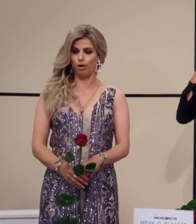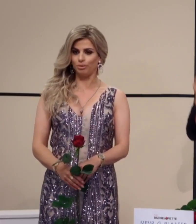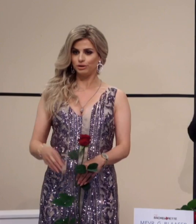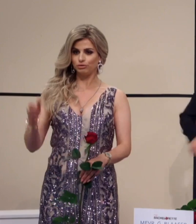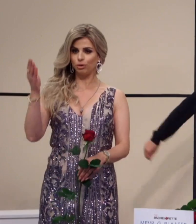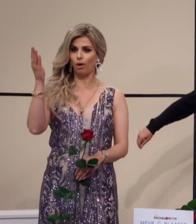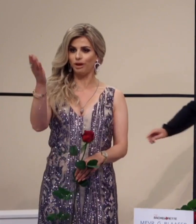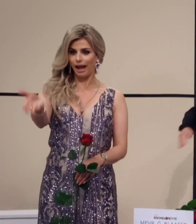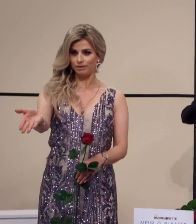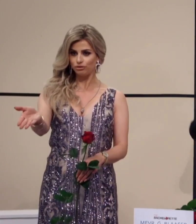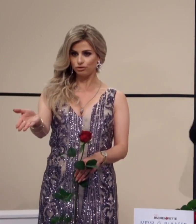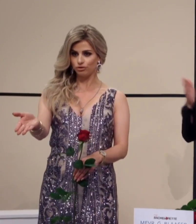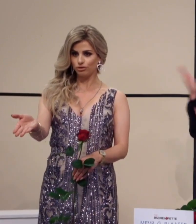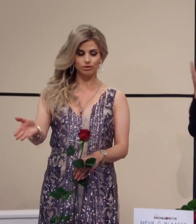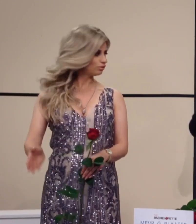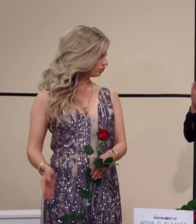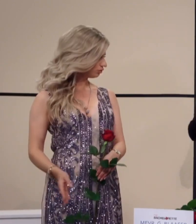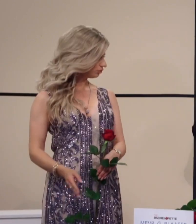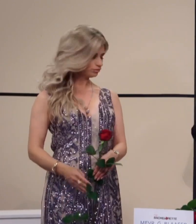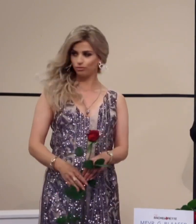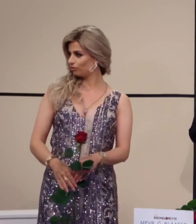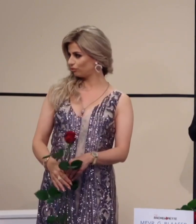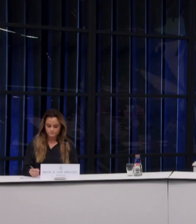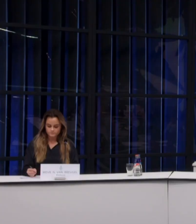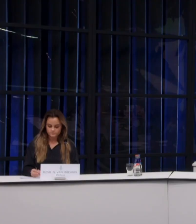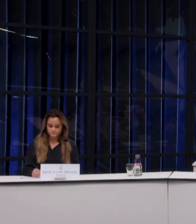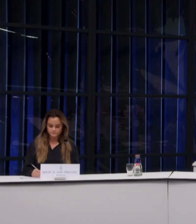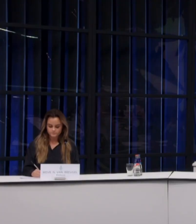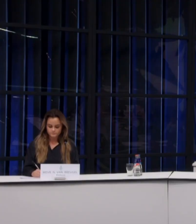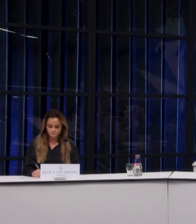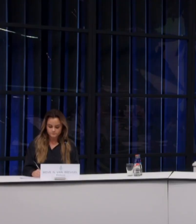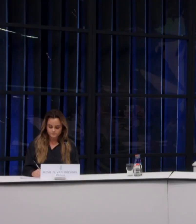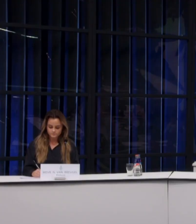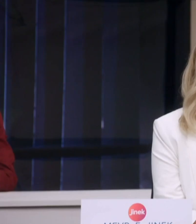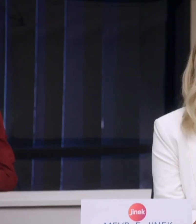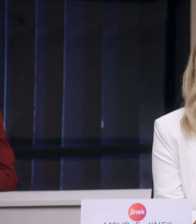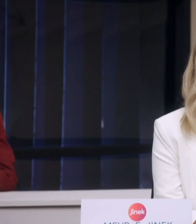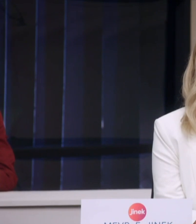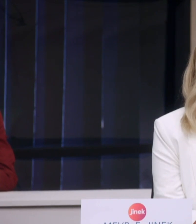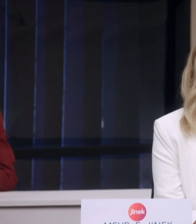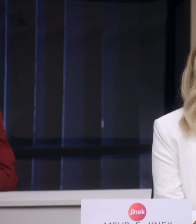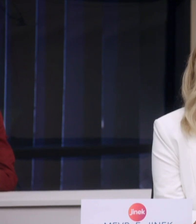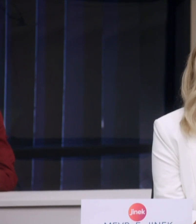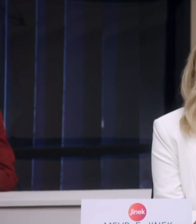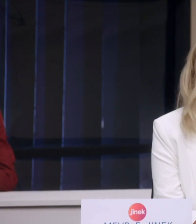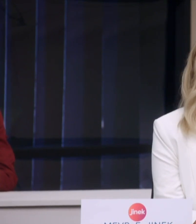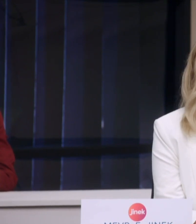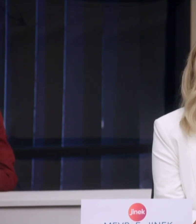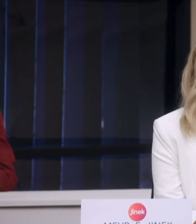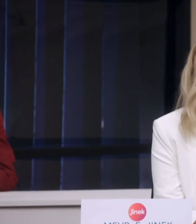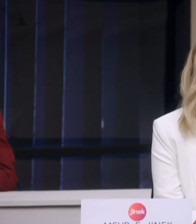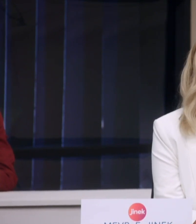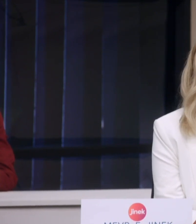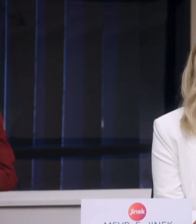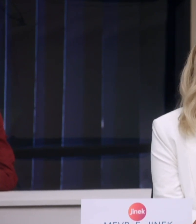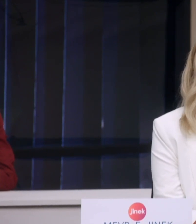zaalvoetbal, maar dit was toch gewoon hens? Oh, ik vond dit zo awesome. De Nederlandse handbaldames die world champions zijn geworden. Zij wilden